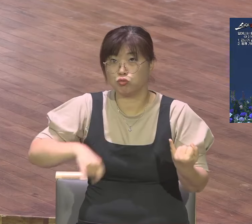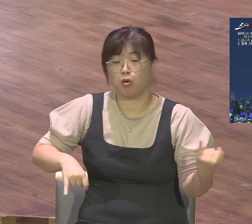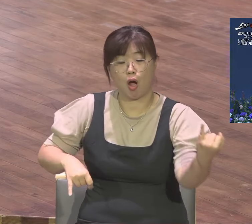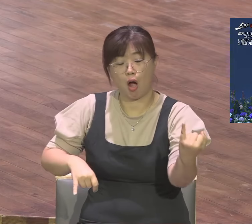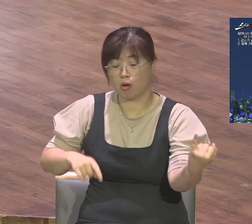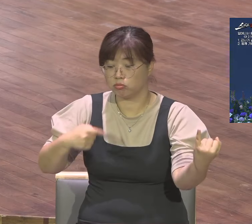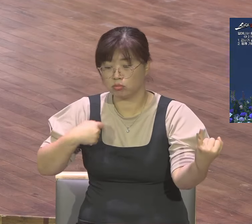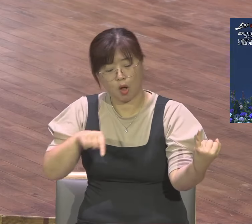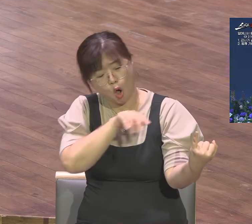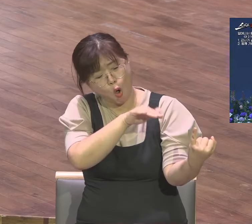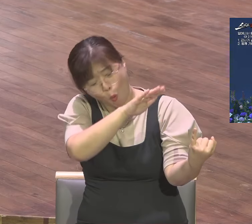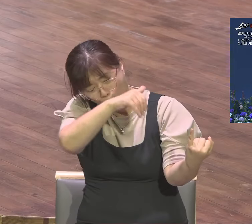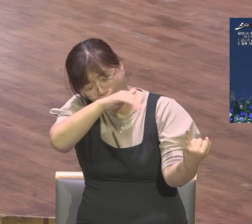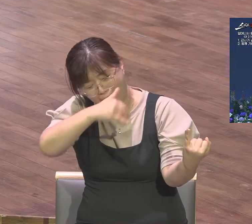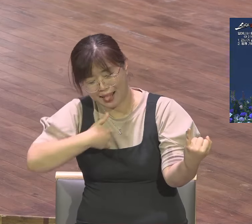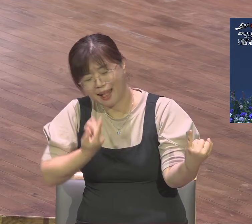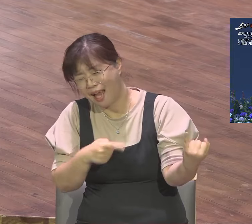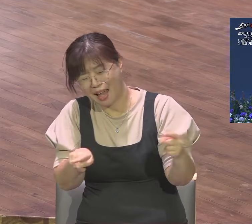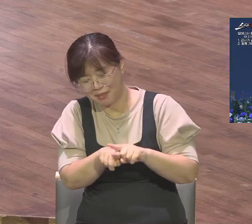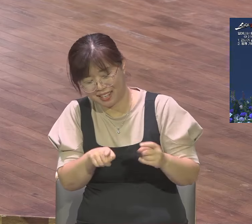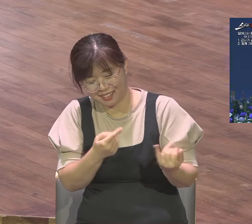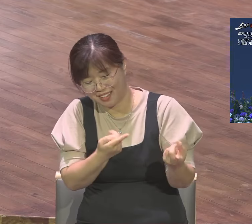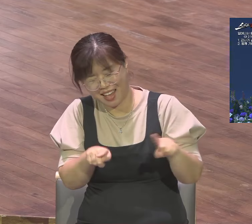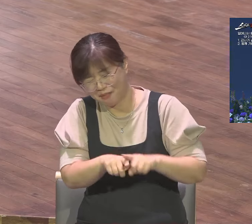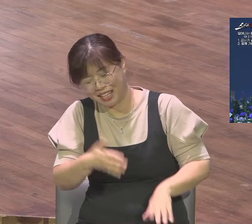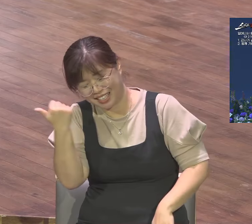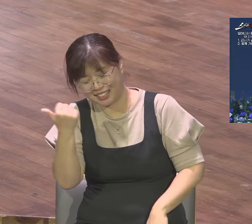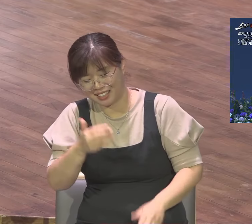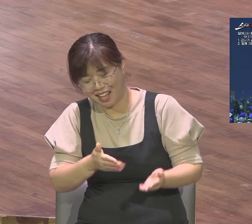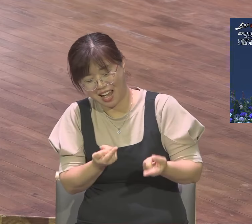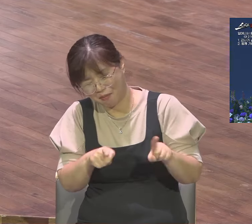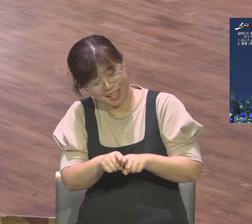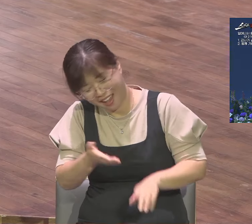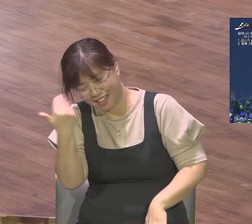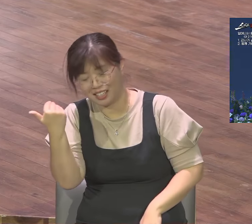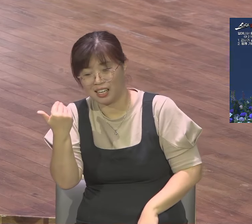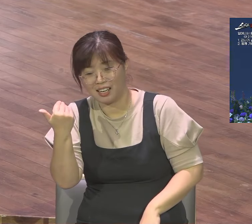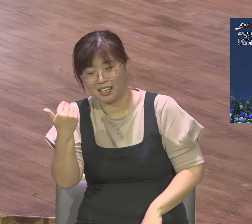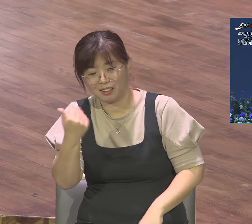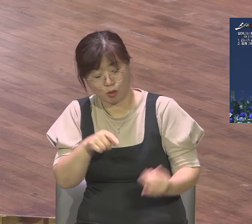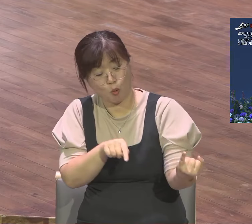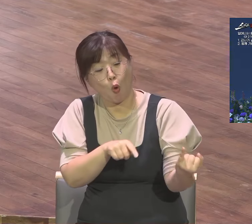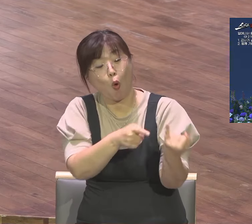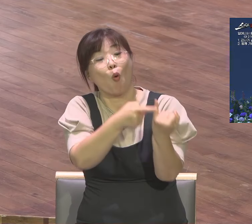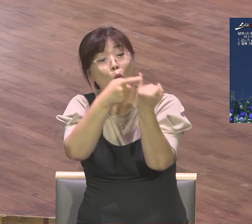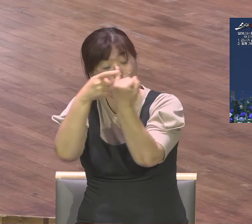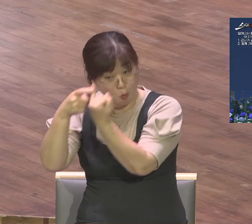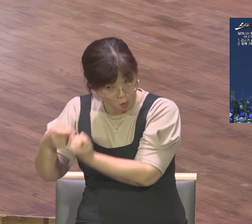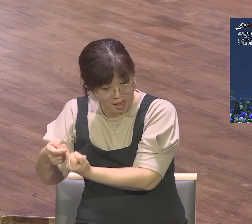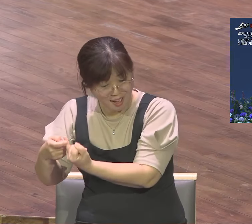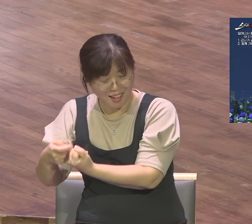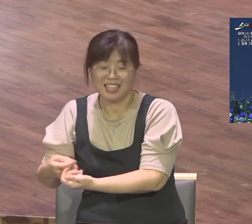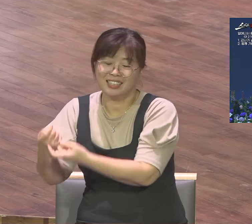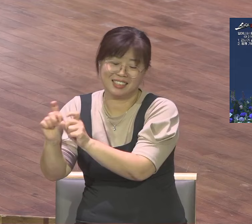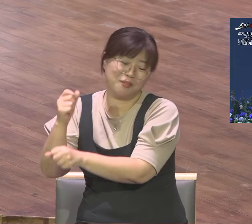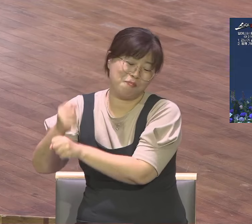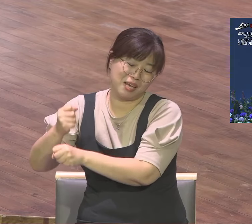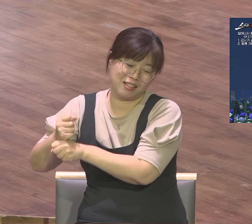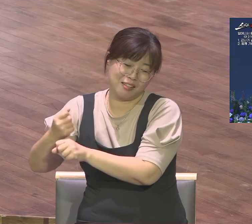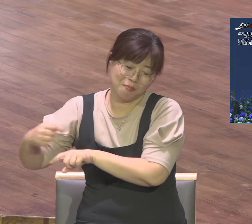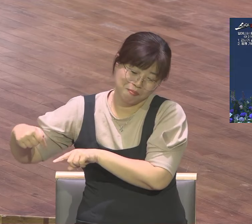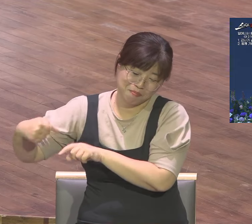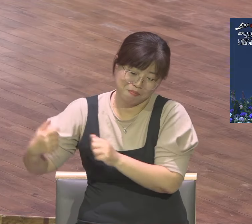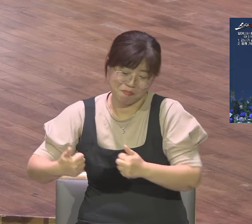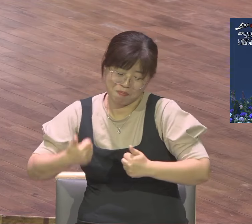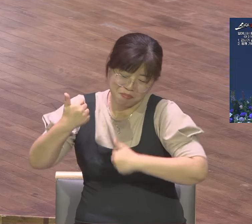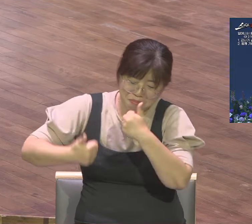그런데 최근에 들어와서 이제 막 공격이 이래저래 들어오는데 그 아무것도 아니에요. 그